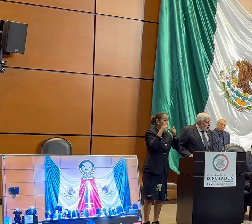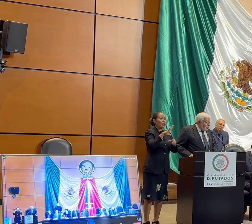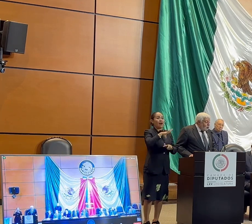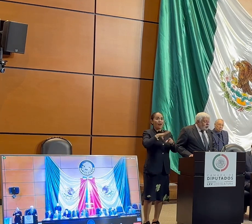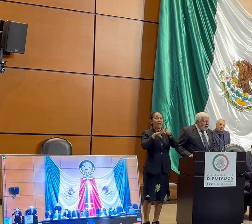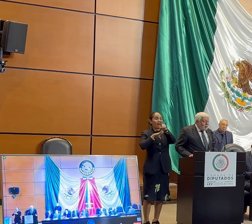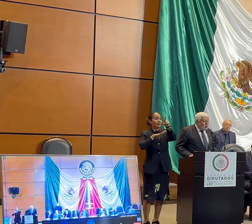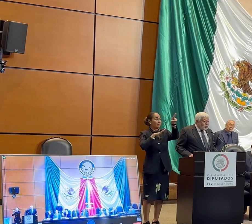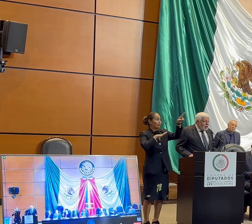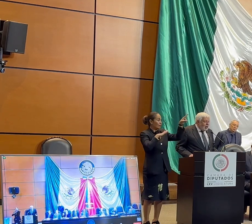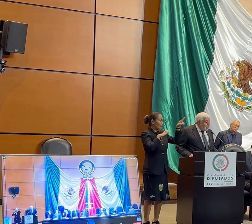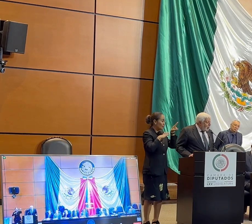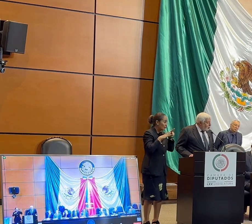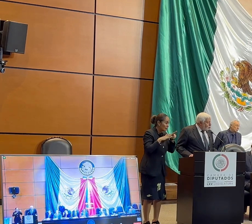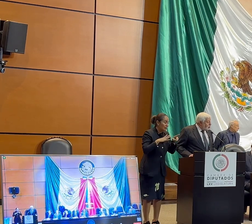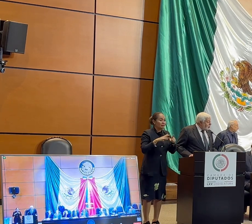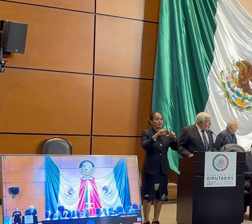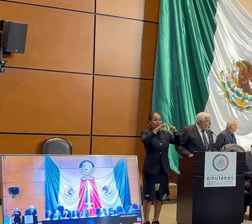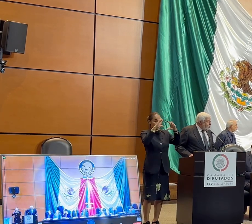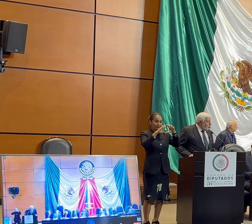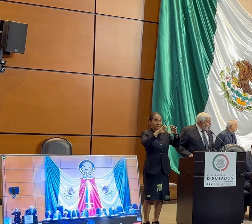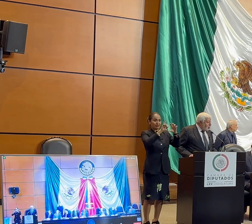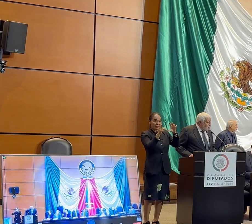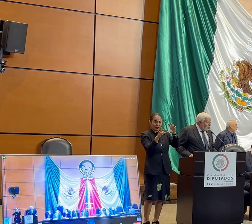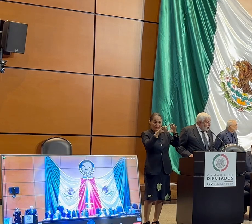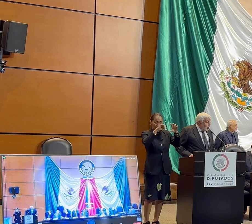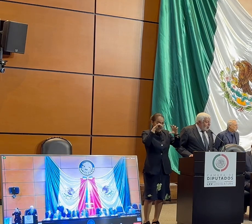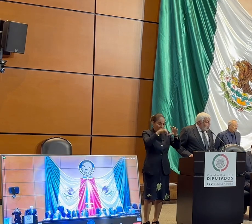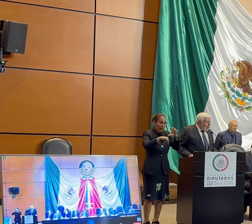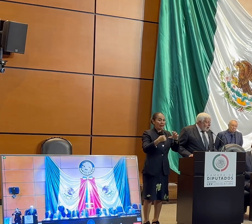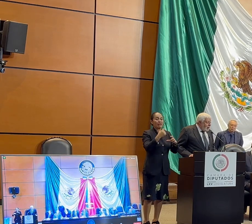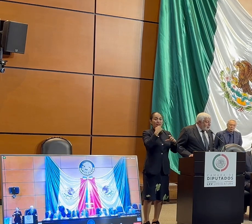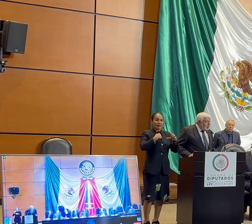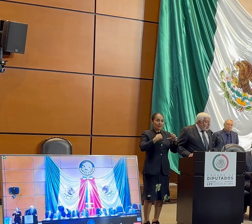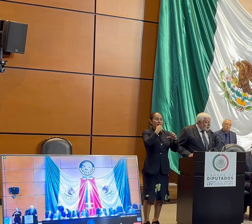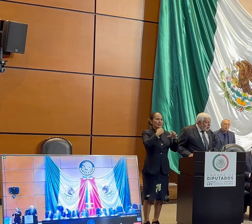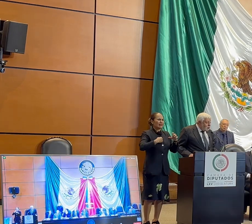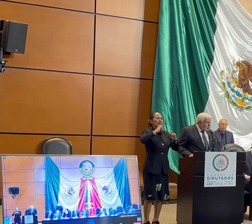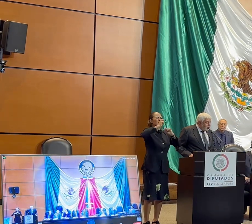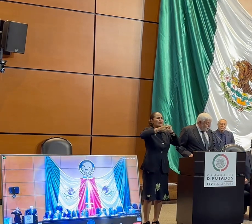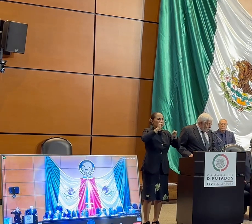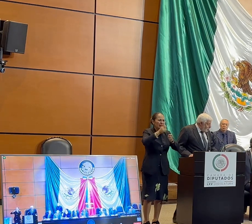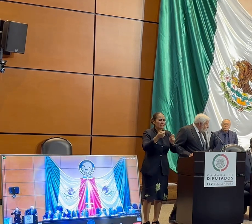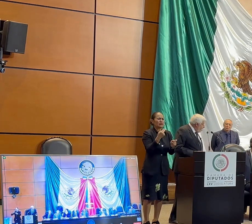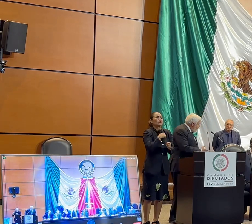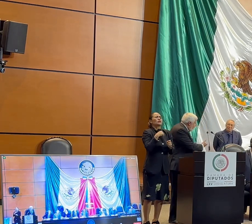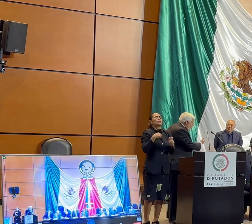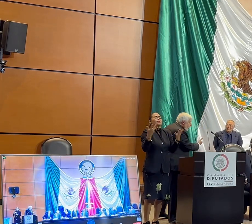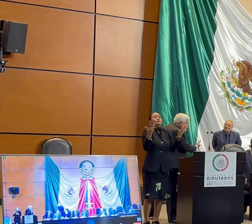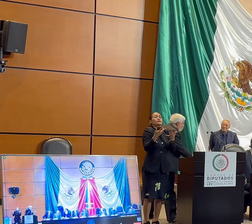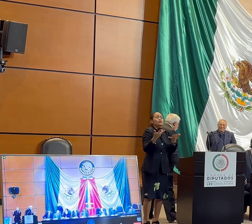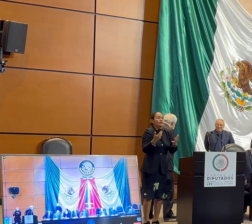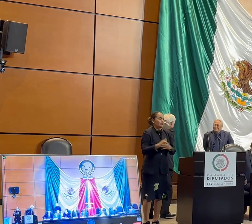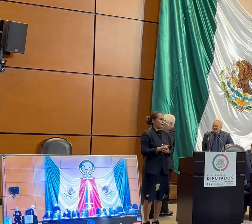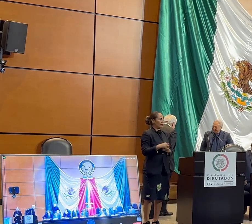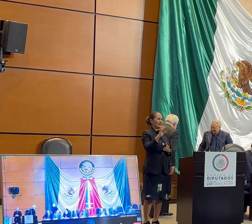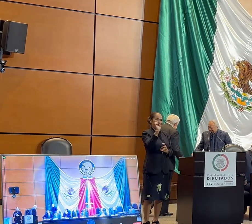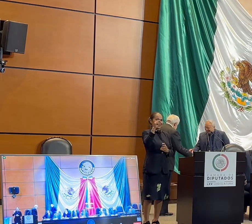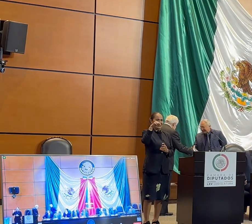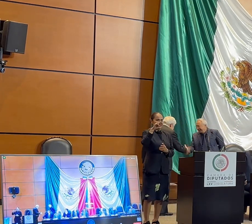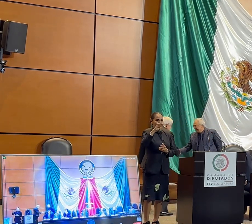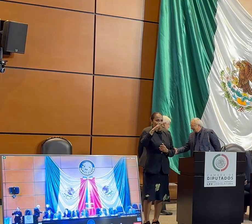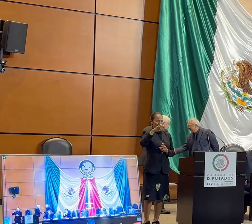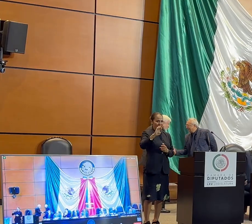lados, los tenemos en radar, los están reportando. ¿Qué es? ¿Qué hacemos? Enrique Kolbeck.